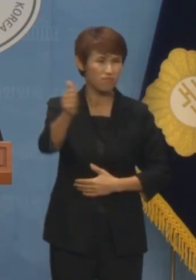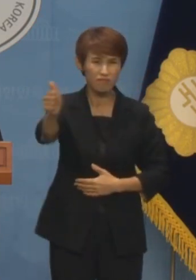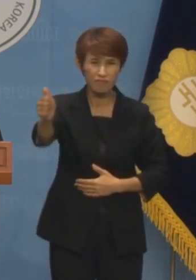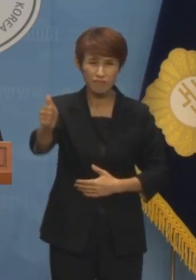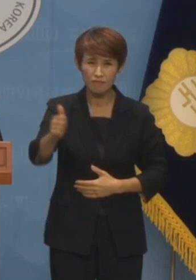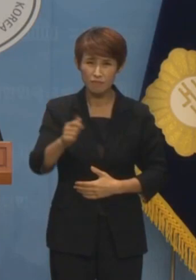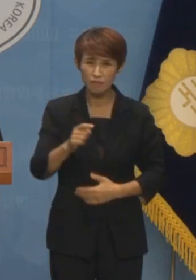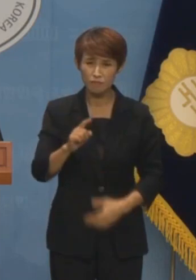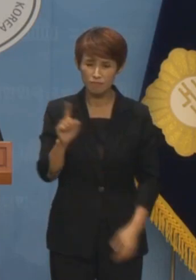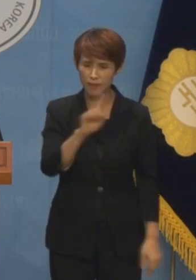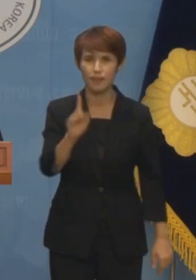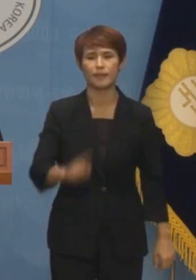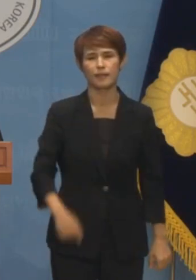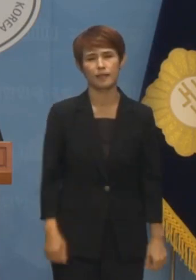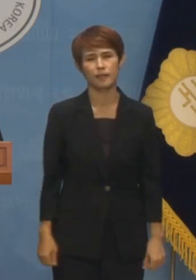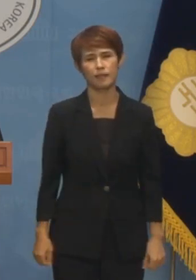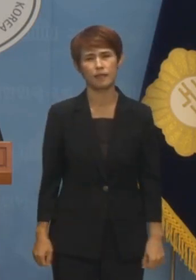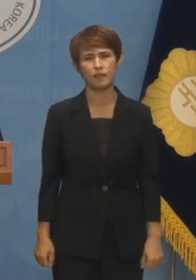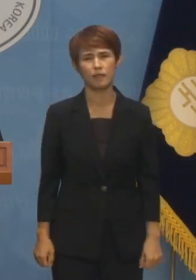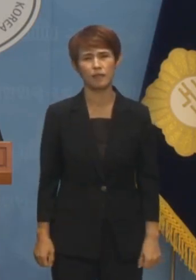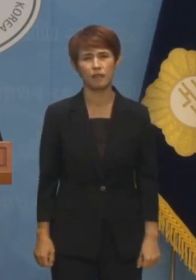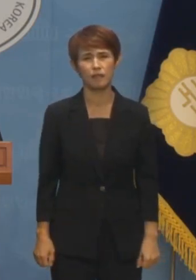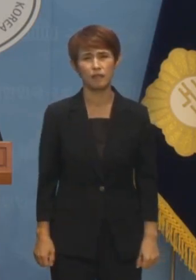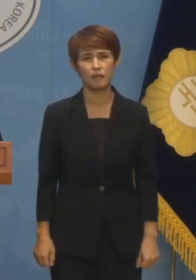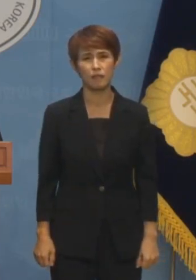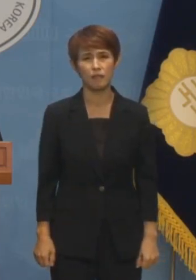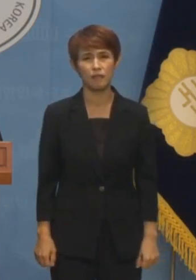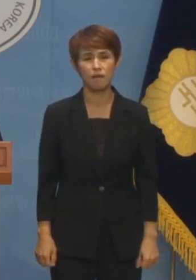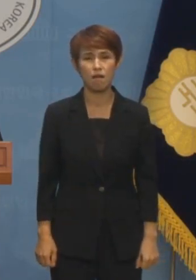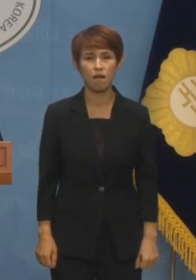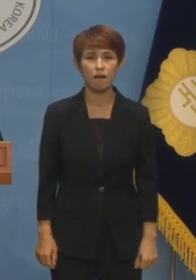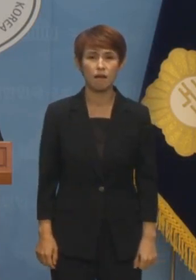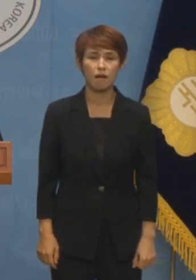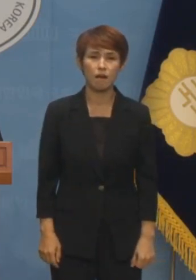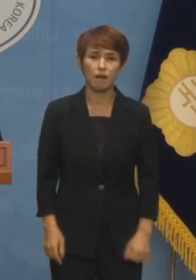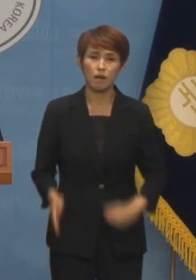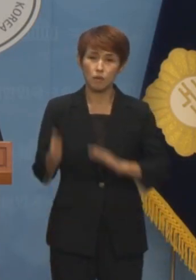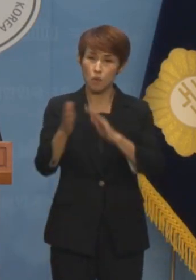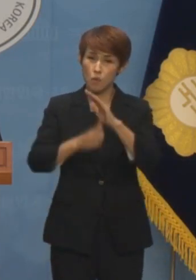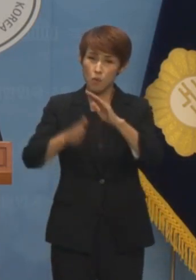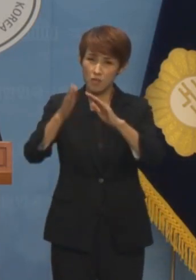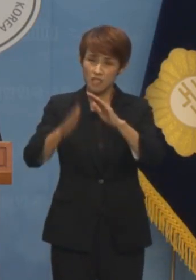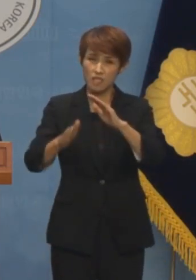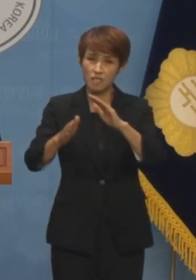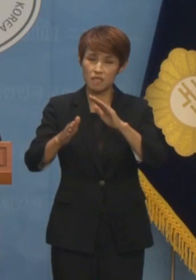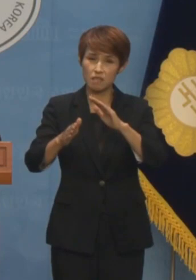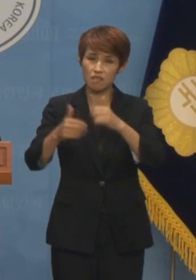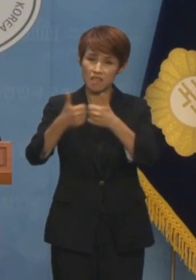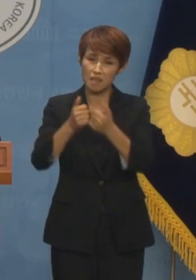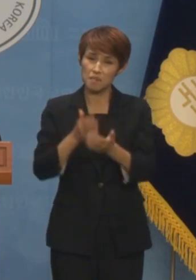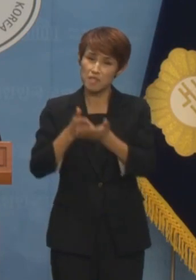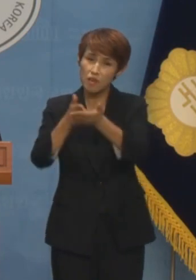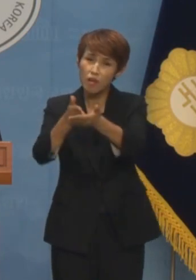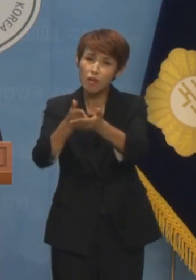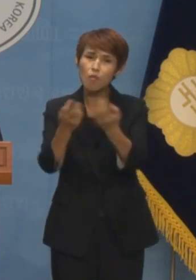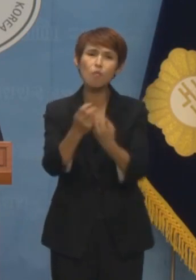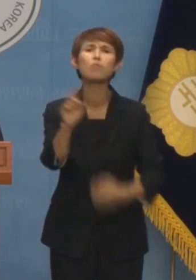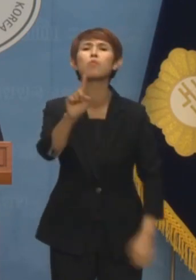되냐고. 도대체 어떻게 하는 것이 공식적으로 신청하는 것인가요?